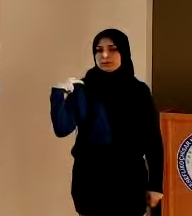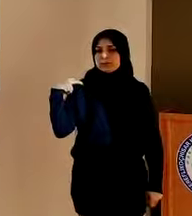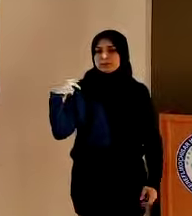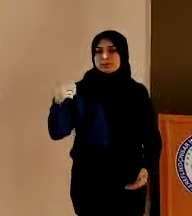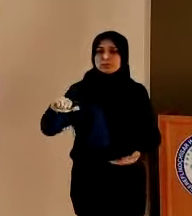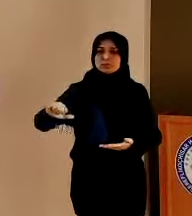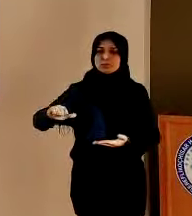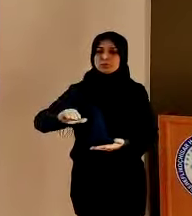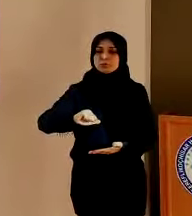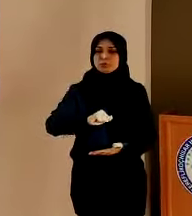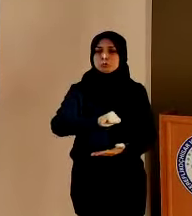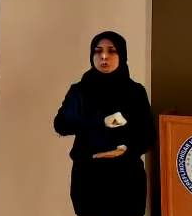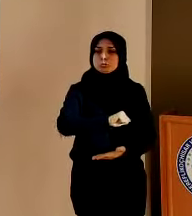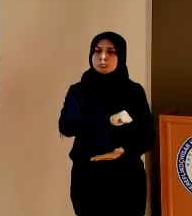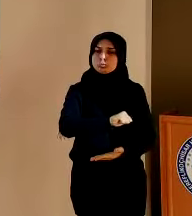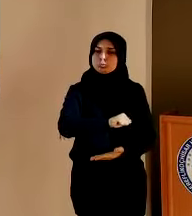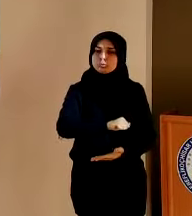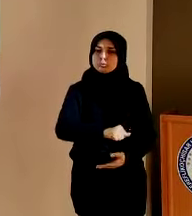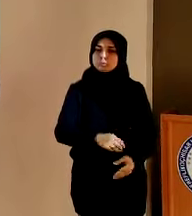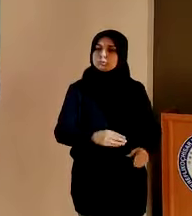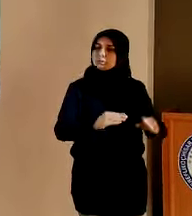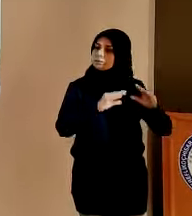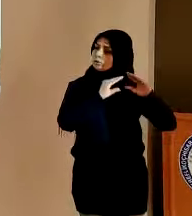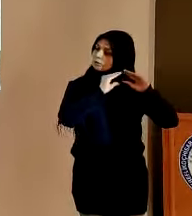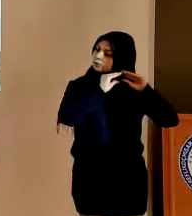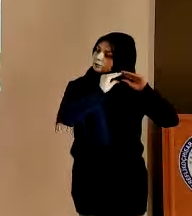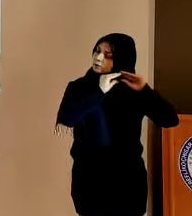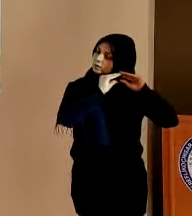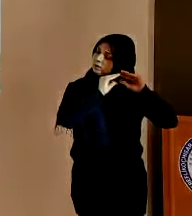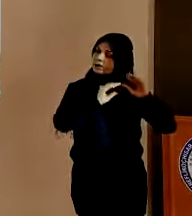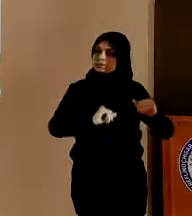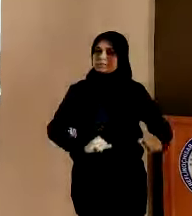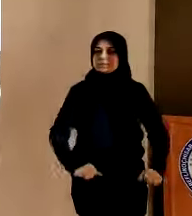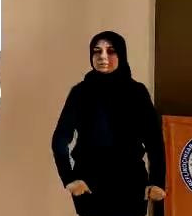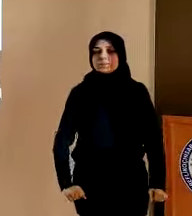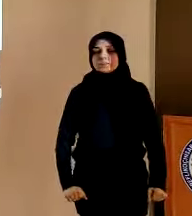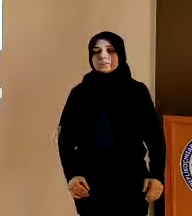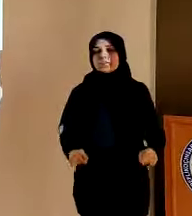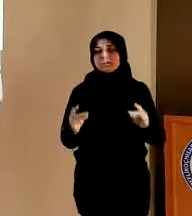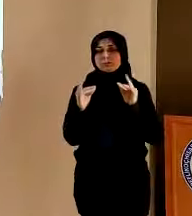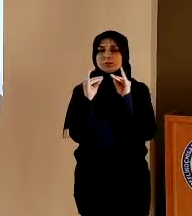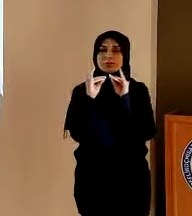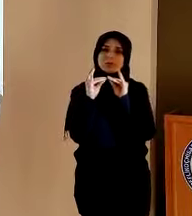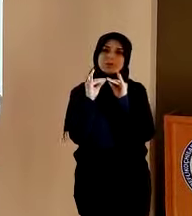tuvalet, ütü, yastık ve